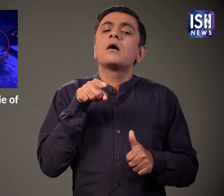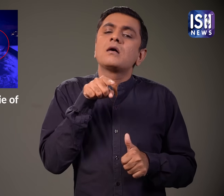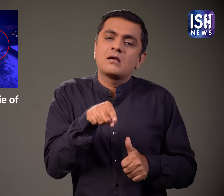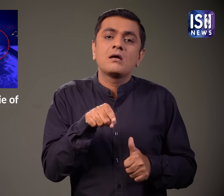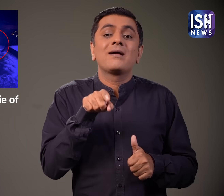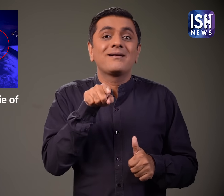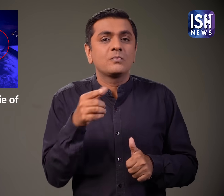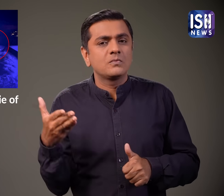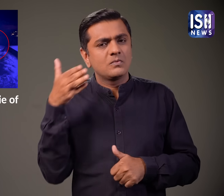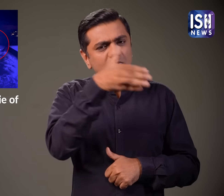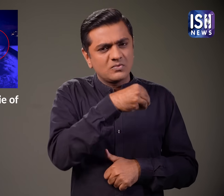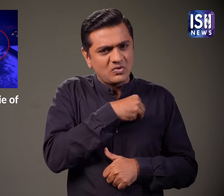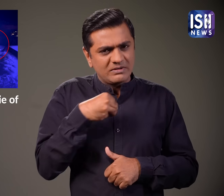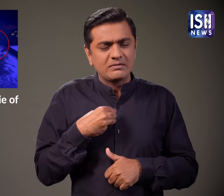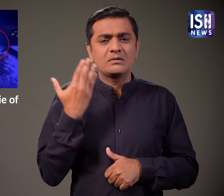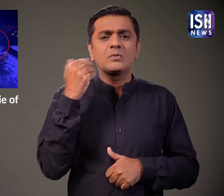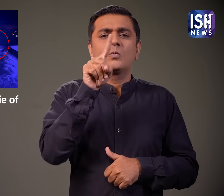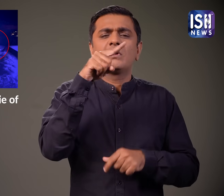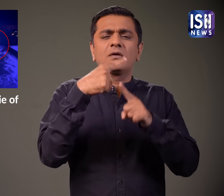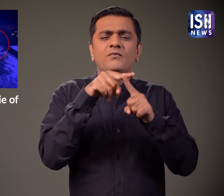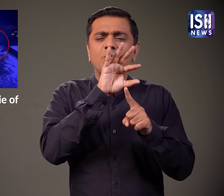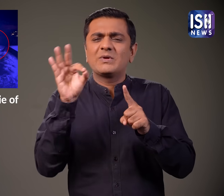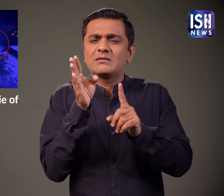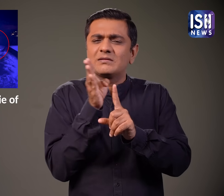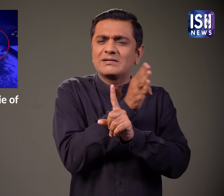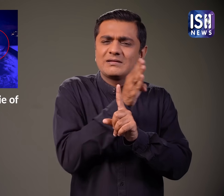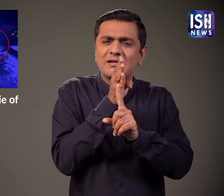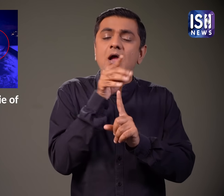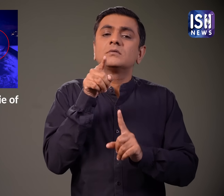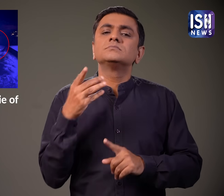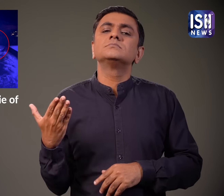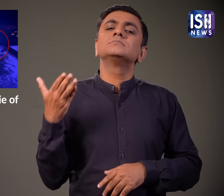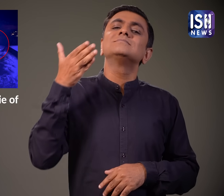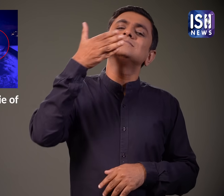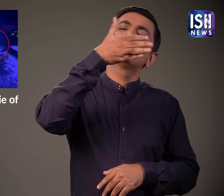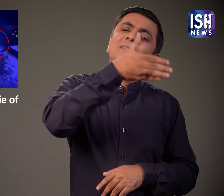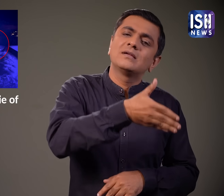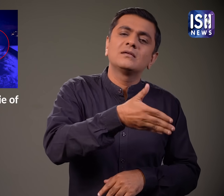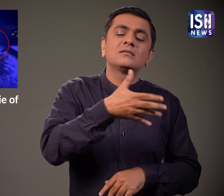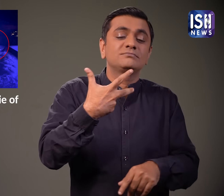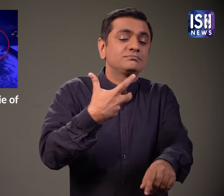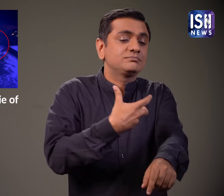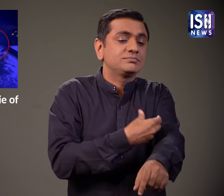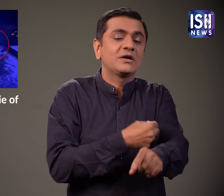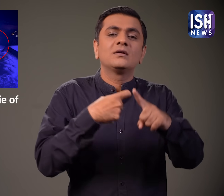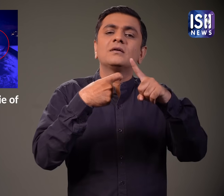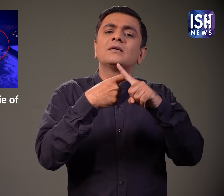उनकी मौत्यू से तेरेपी सत्र का दस्तावेजी करन किया गया है